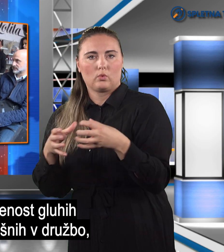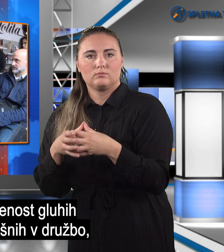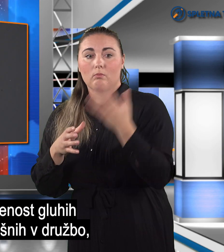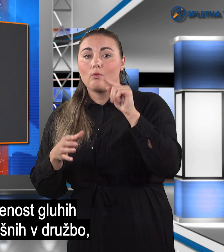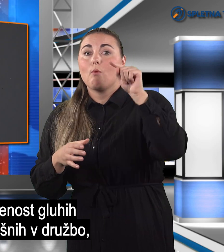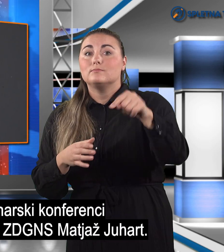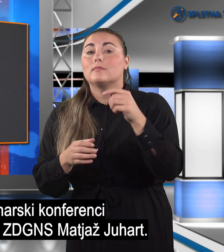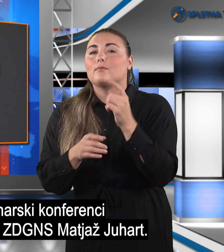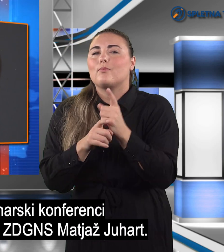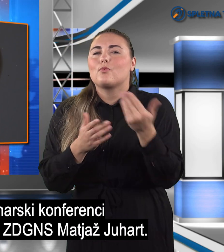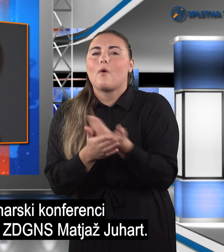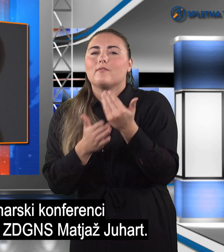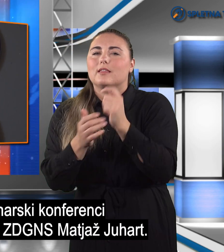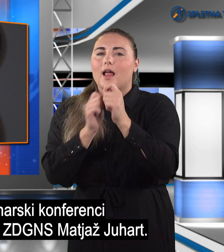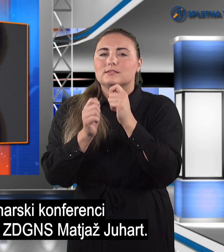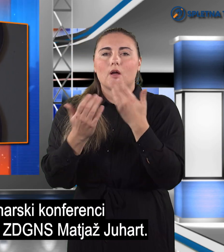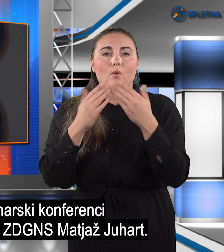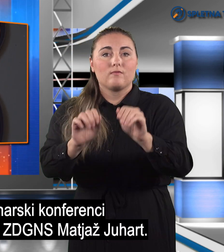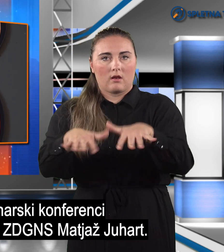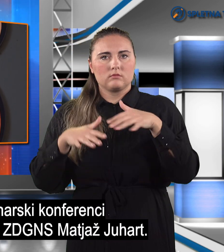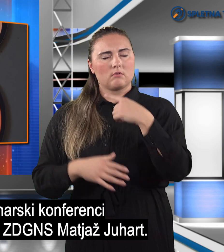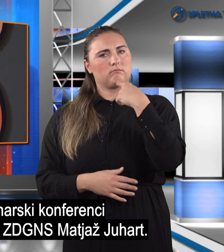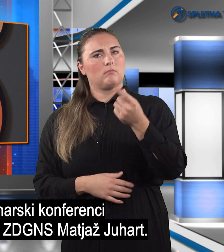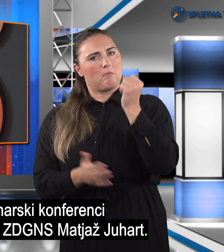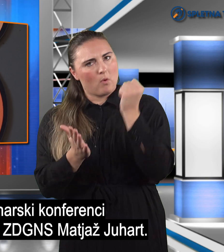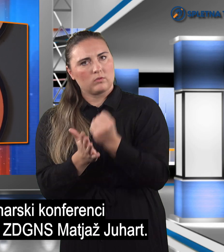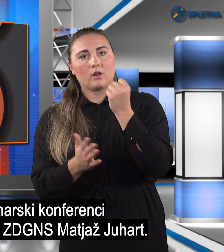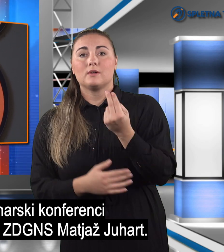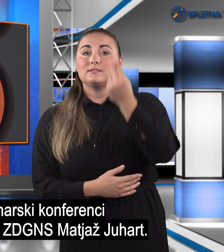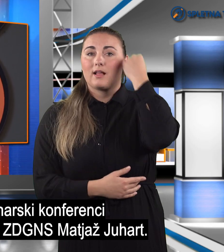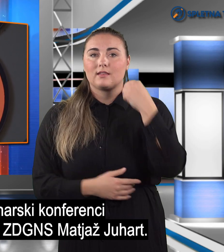poudaril sekretar ZDGNS Matjaž Juhart.